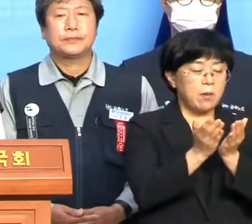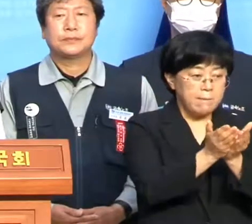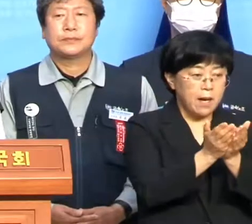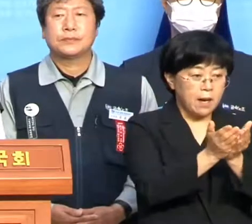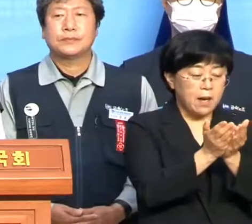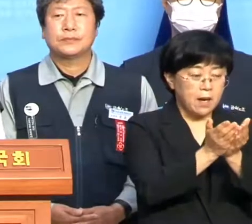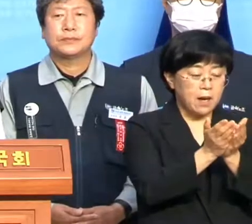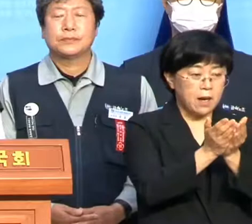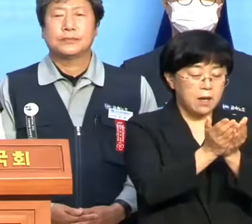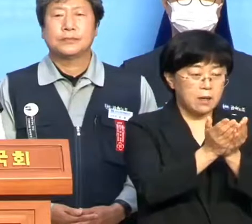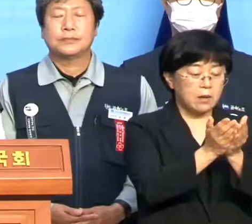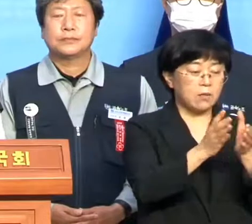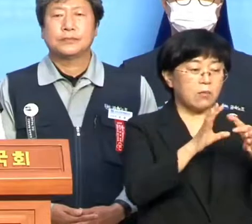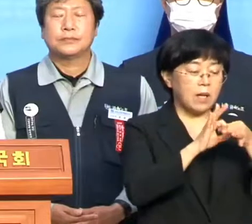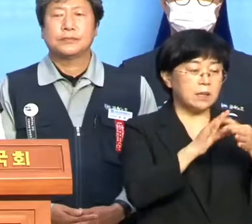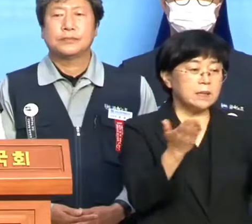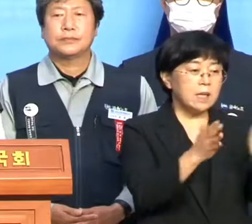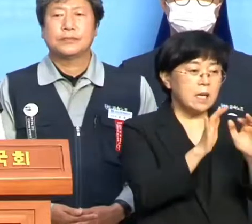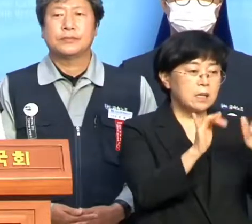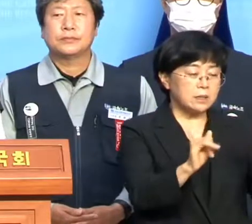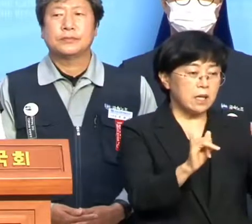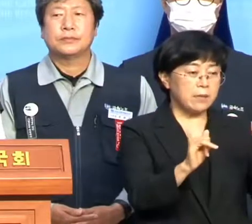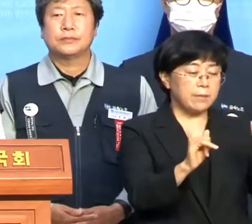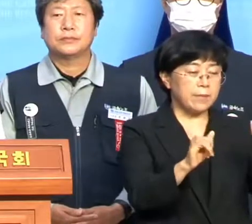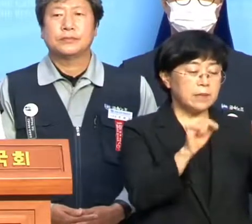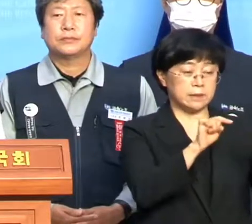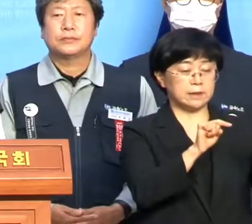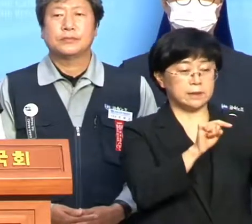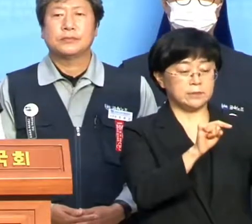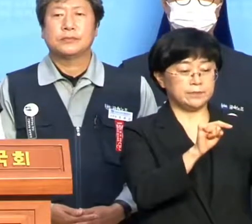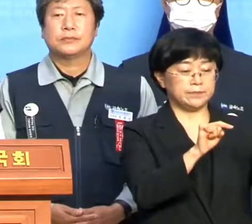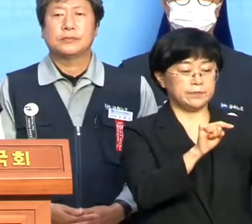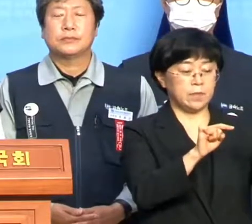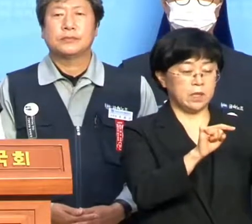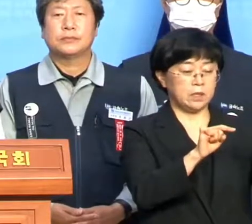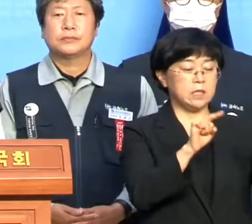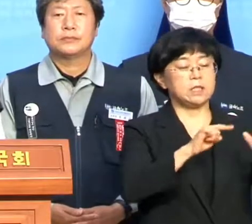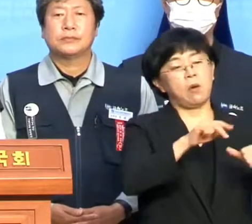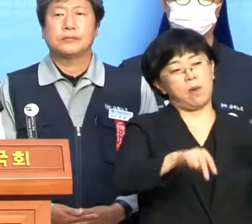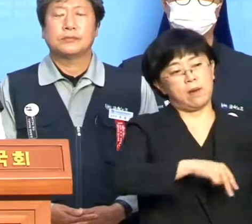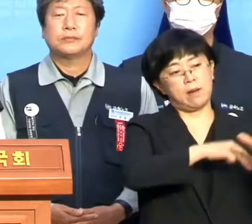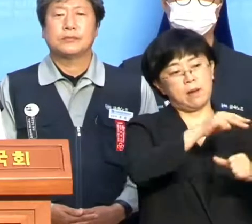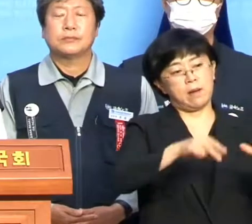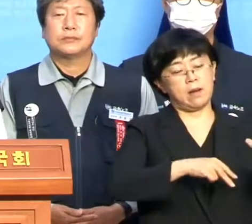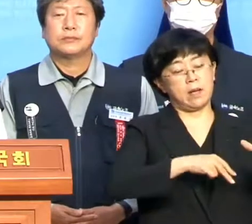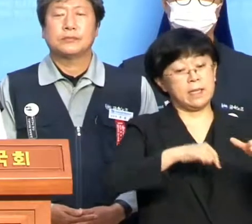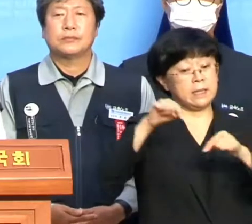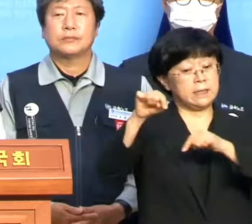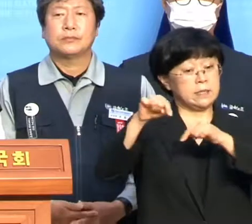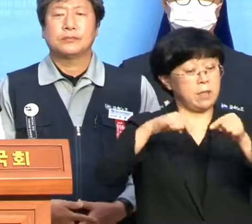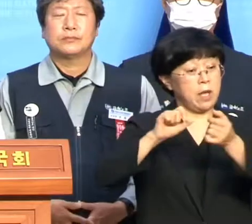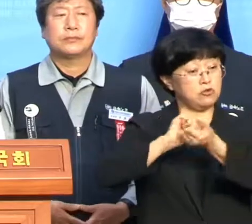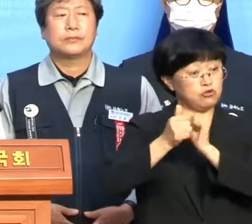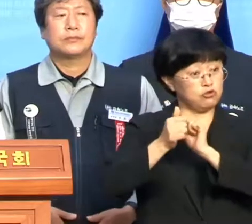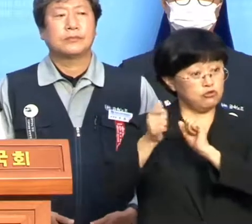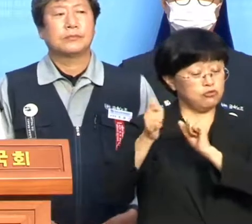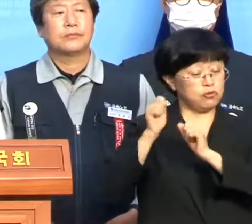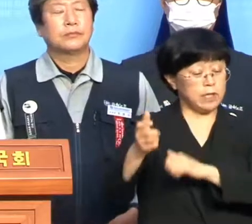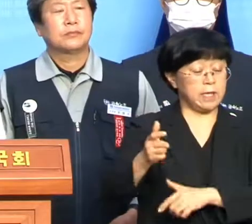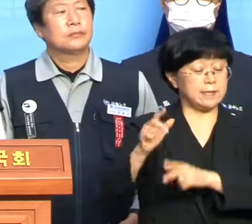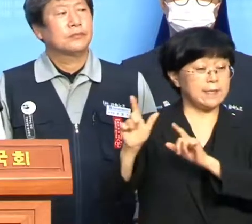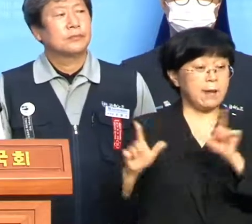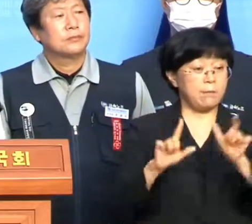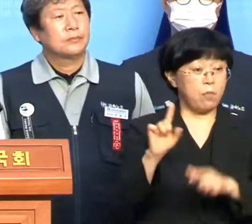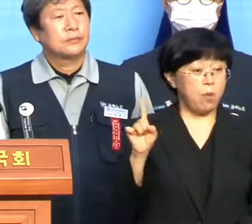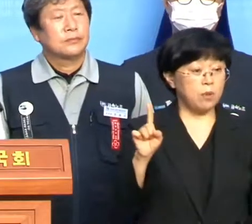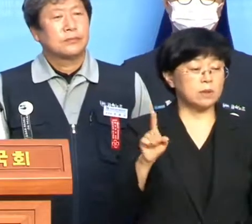근조 에 종사하는 추체 들의 상태는 이 지경인데 지배주주의 삶은 어떻습니까